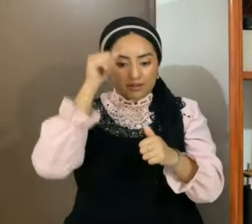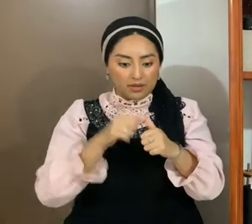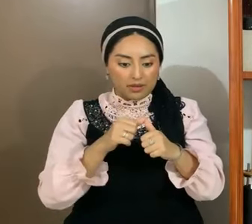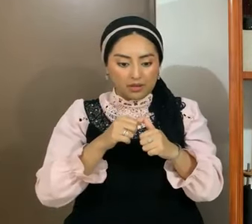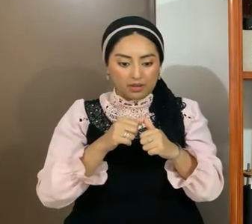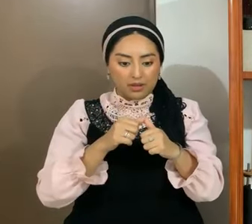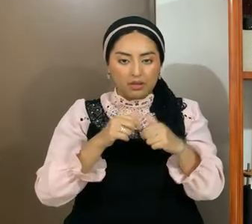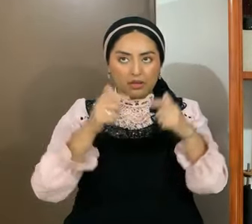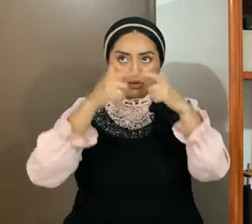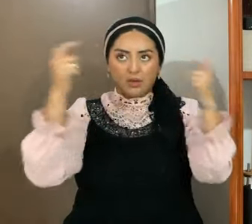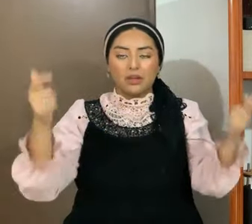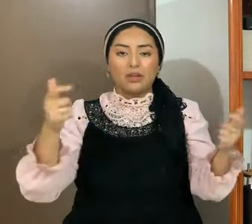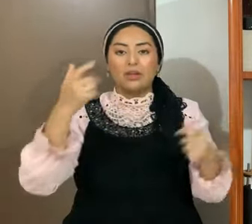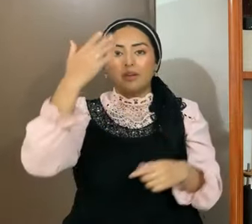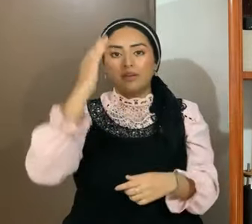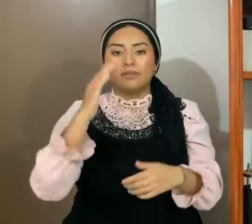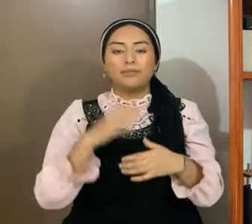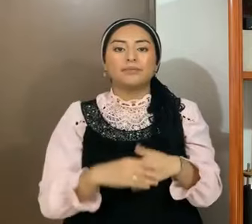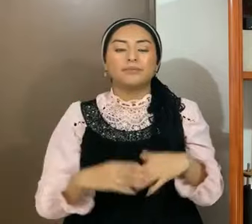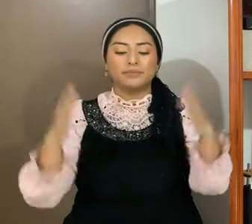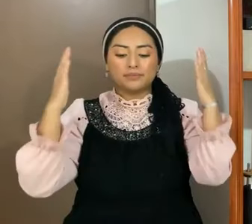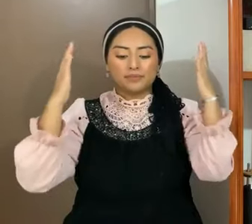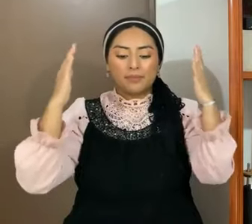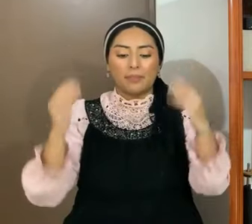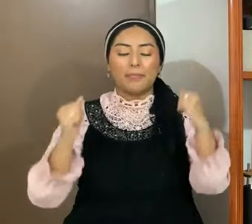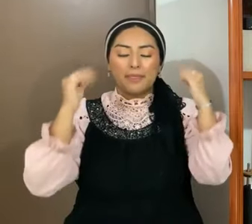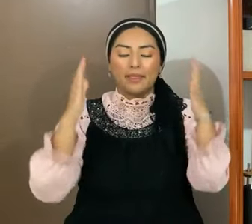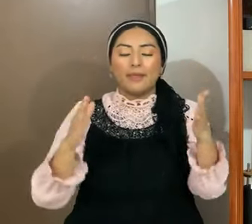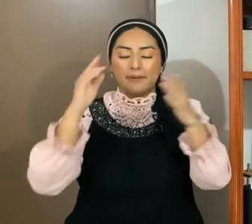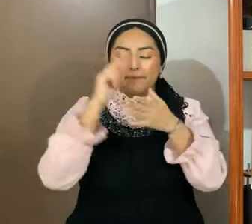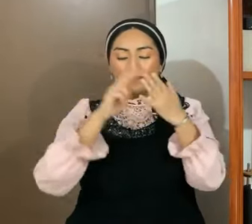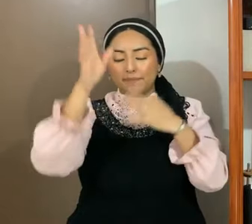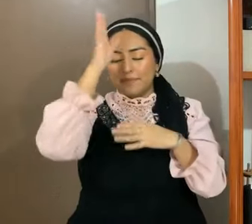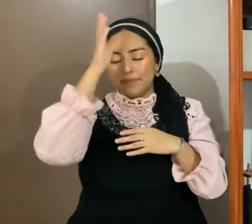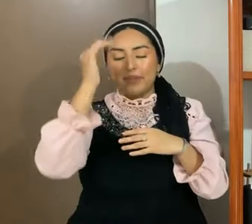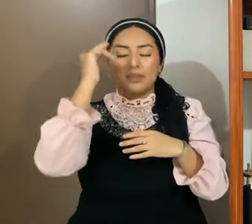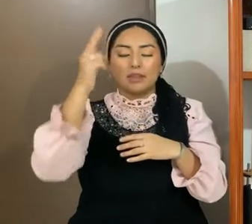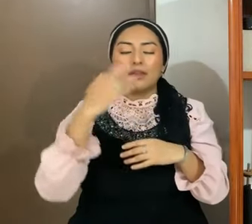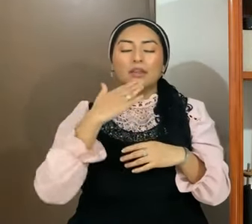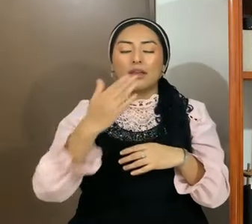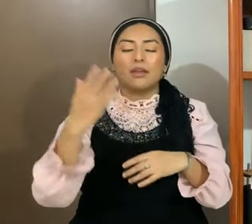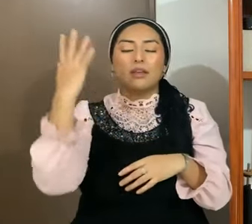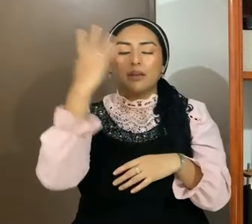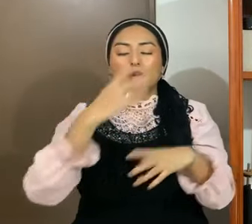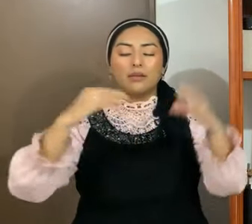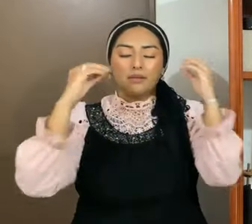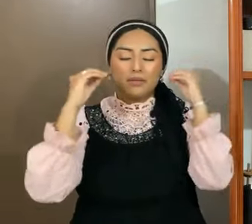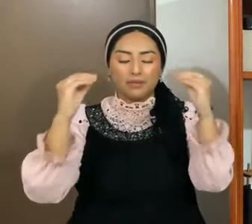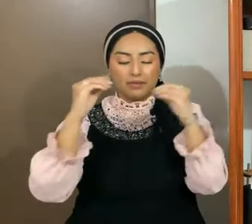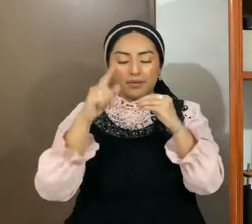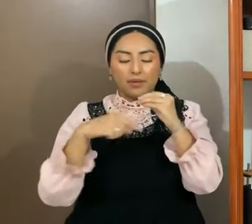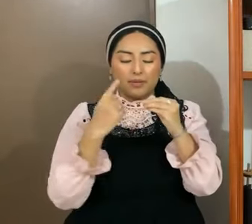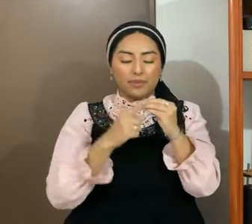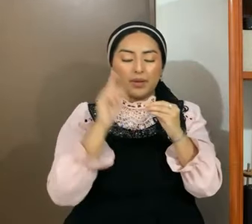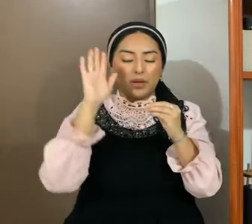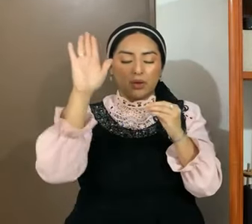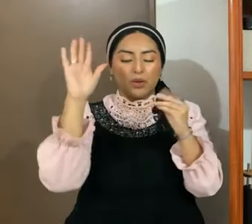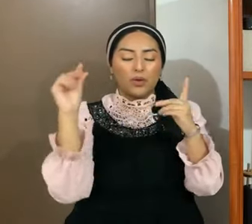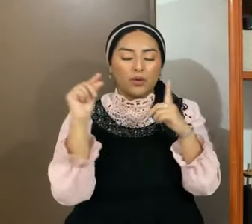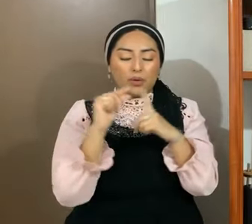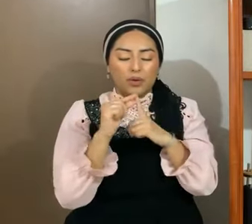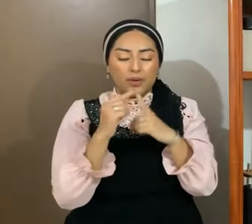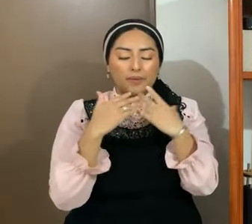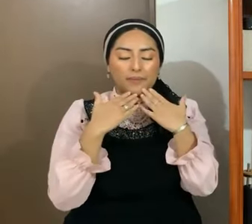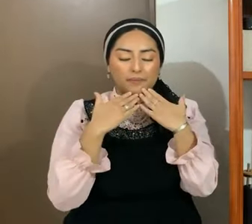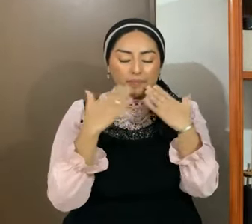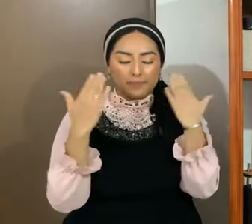esta grandeza, amados hermanos. Padre eterno Yahweh, te damos gracias por esta preciosa administración de tu palabra. Gracias, bendito